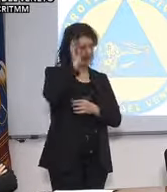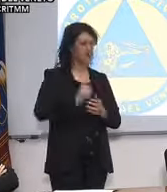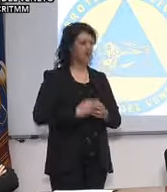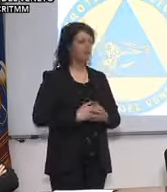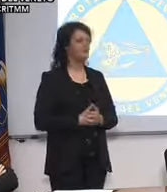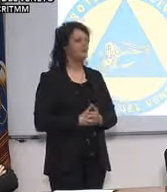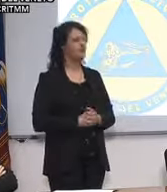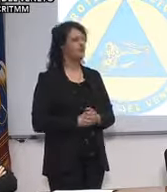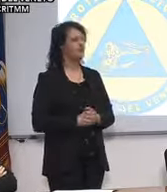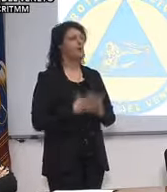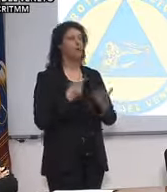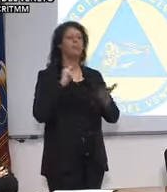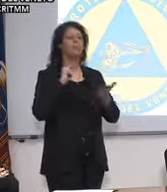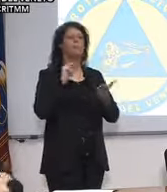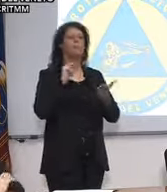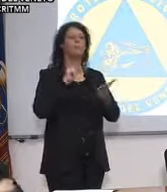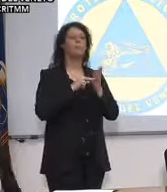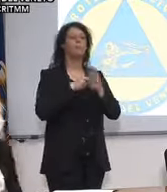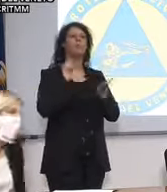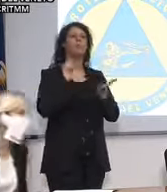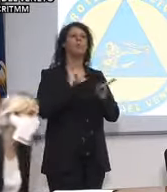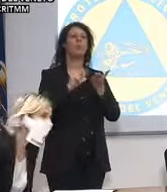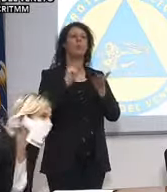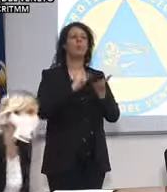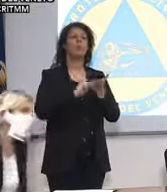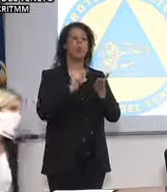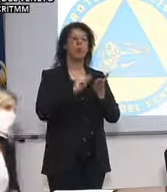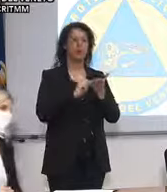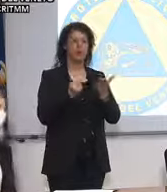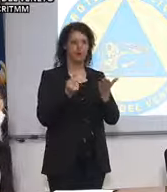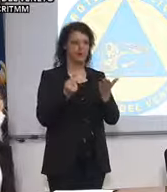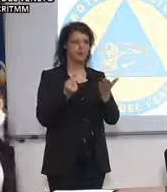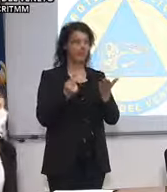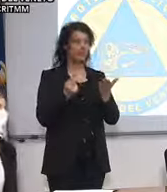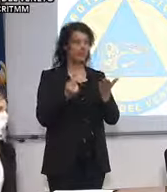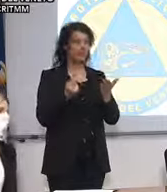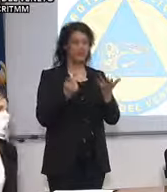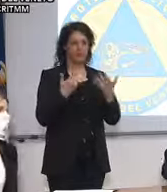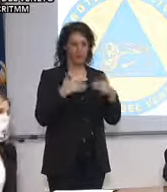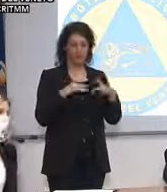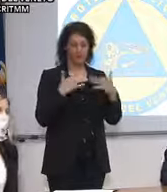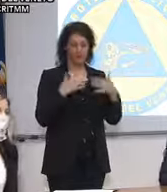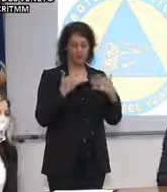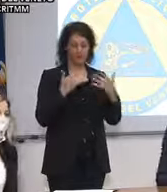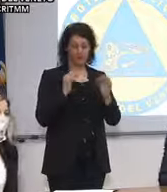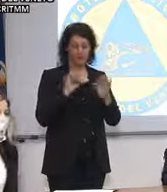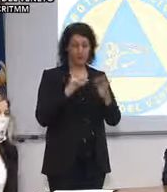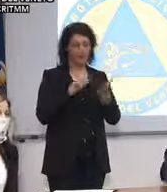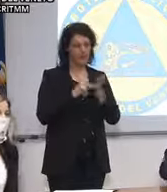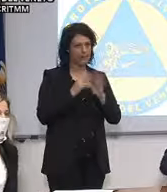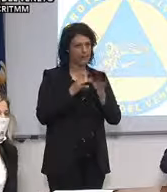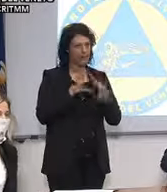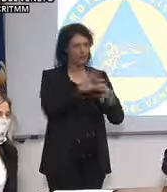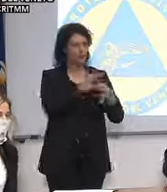Il problema della scuola sta veramente diventando un problema di impatto familiare, perché